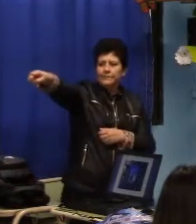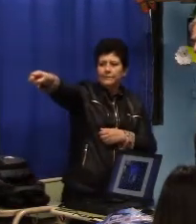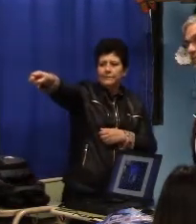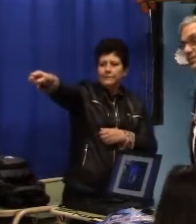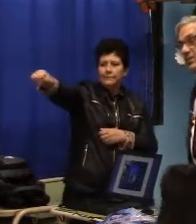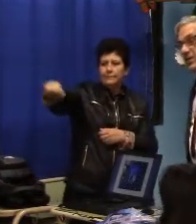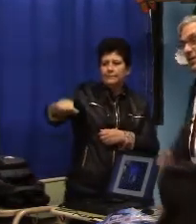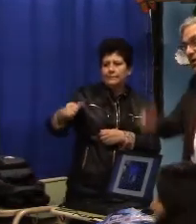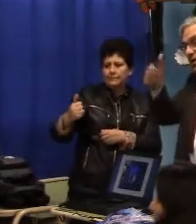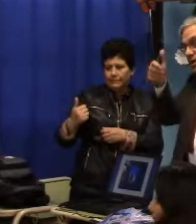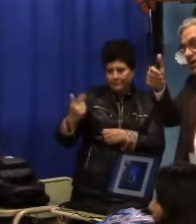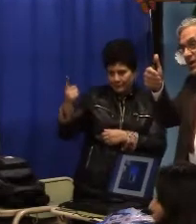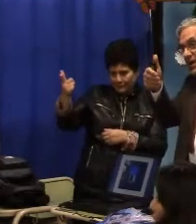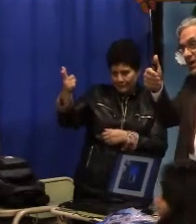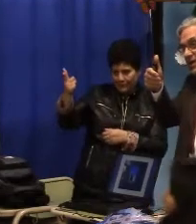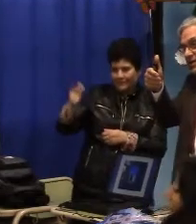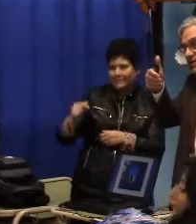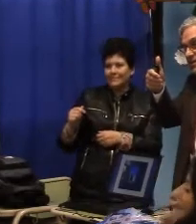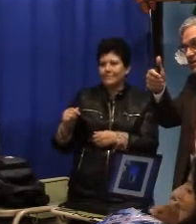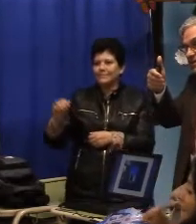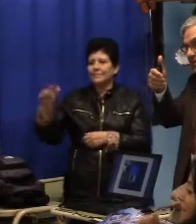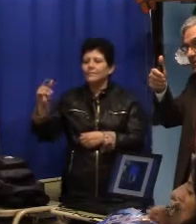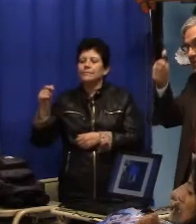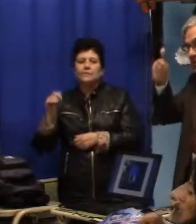hace poco. Ok. Sí,